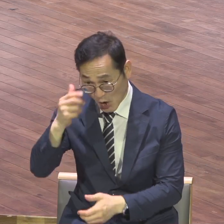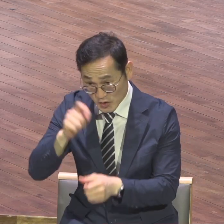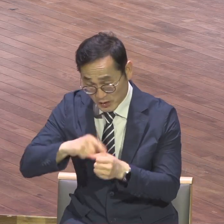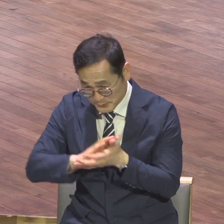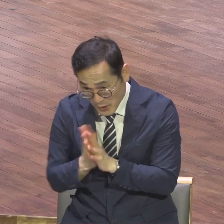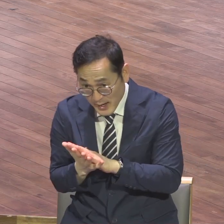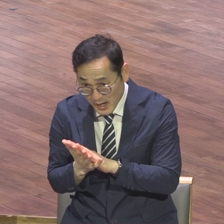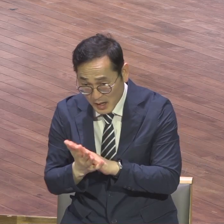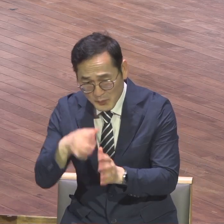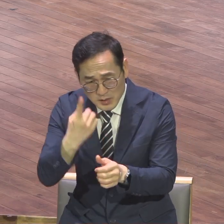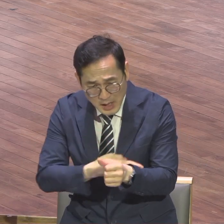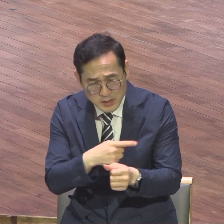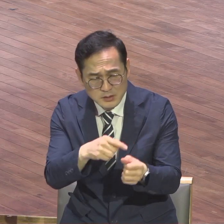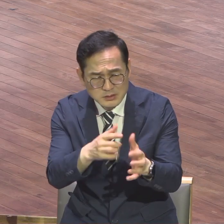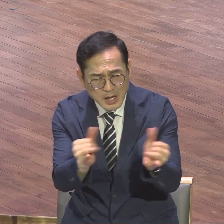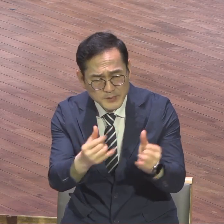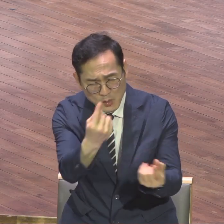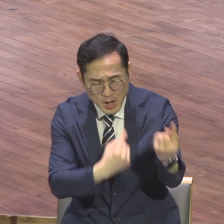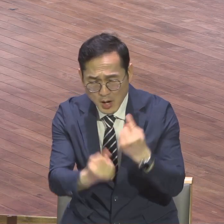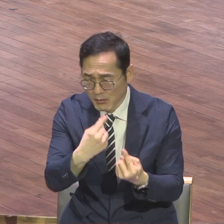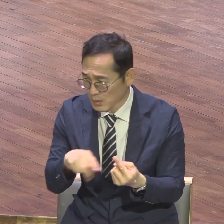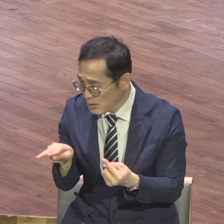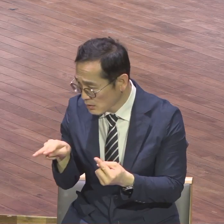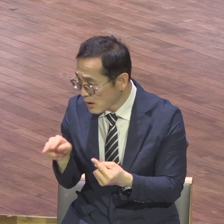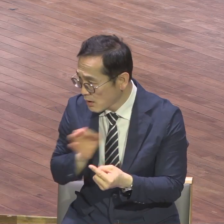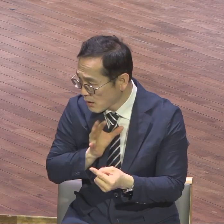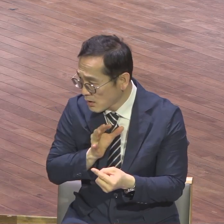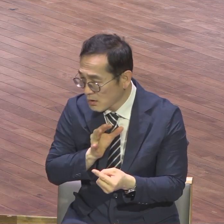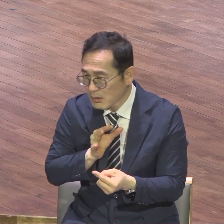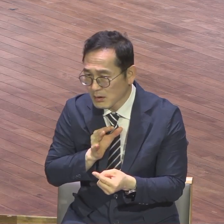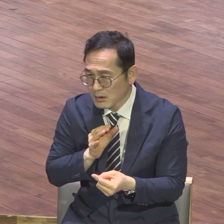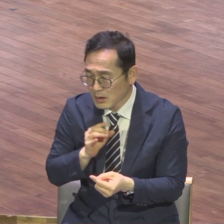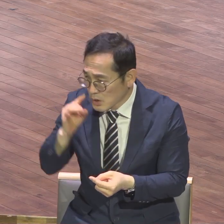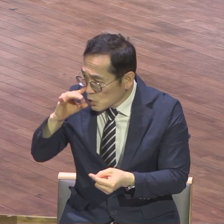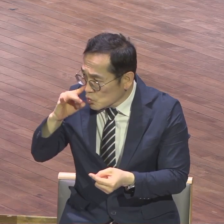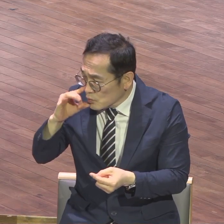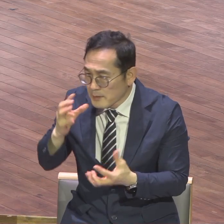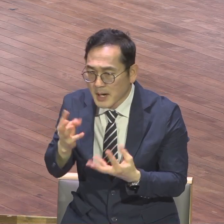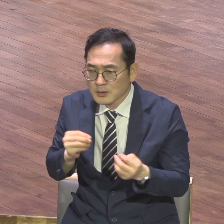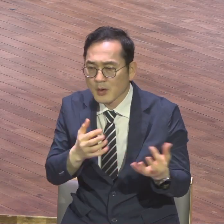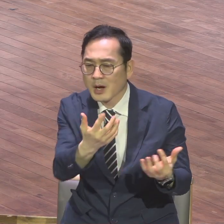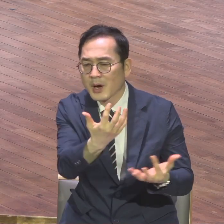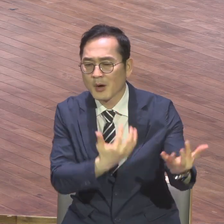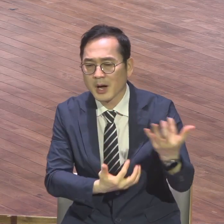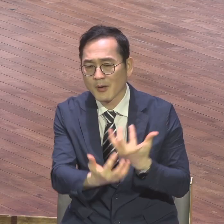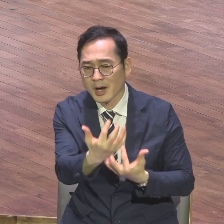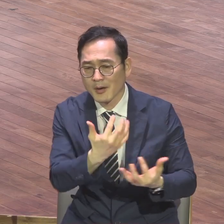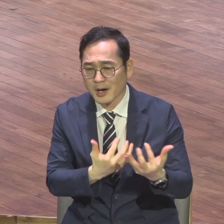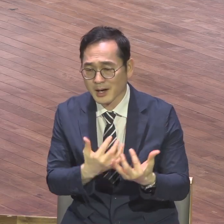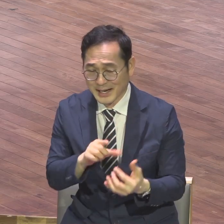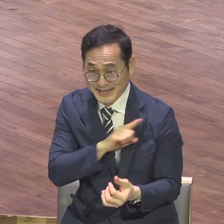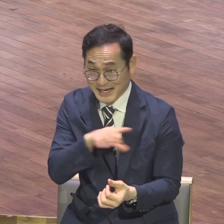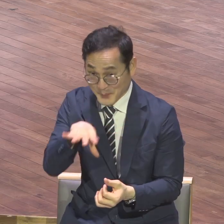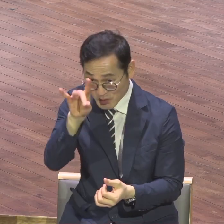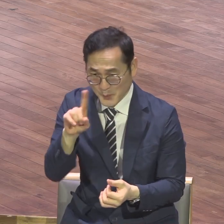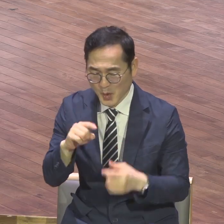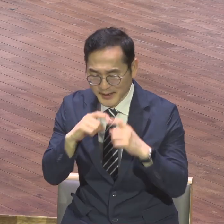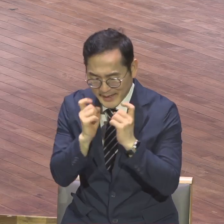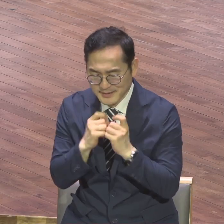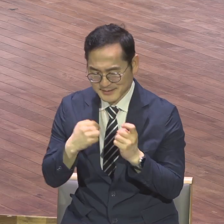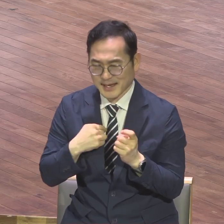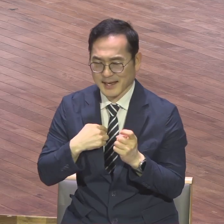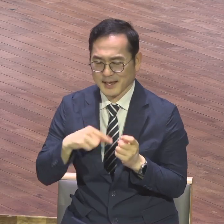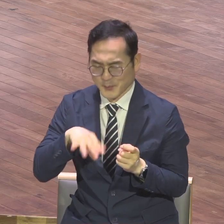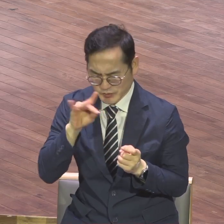성장은 자연스럽게 되어지는 것이다. 가장 중요한 것은 여러분 개인의 부흥이에요, 부흥. 그래서